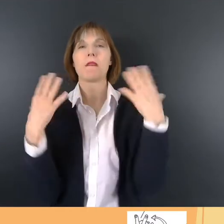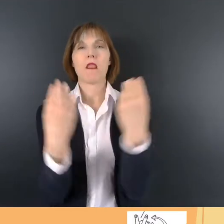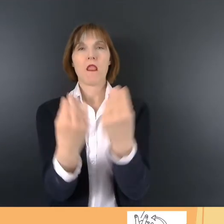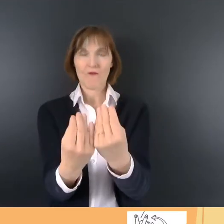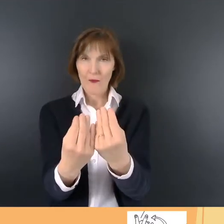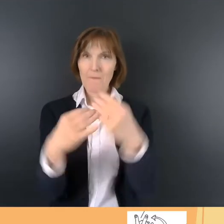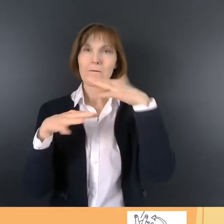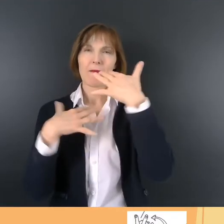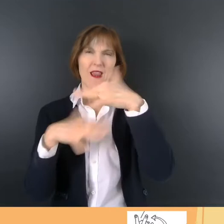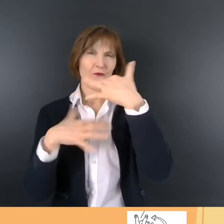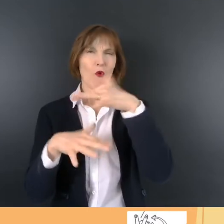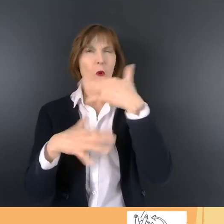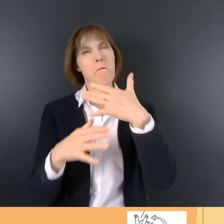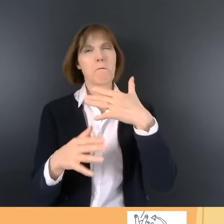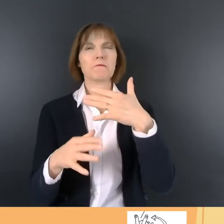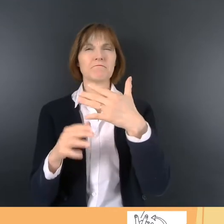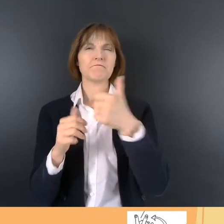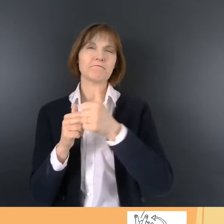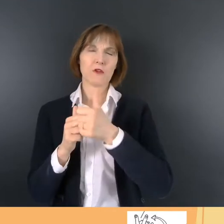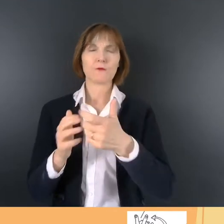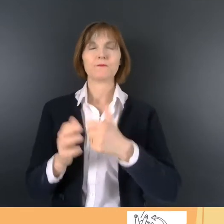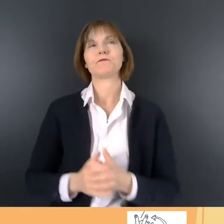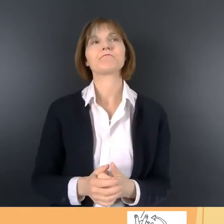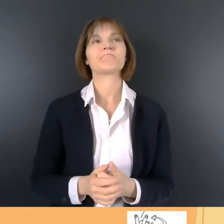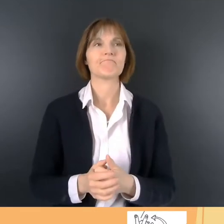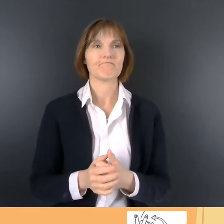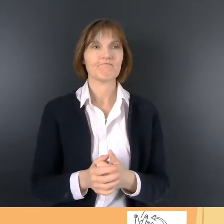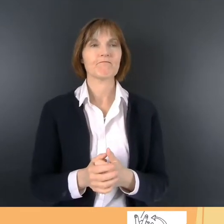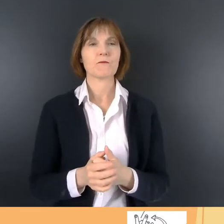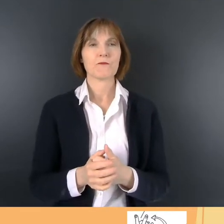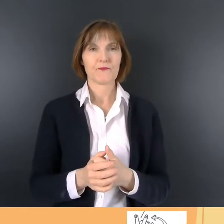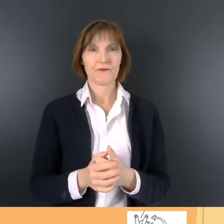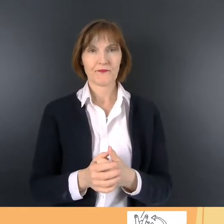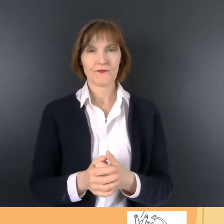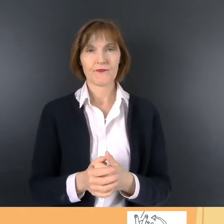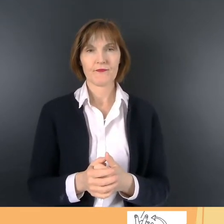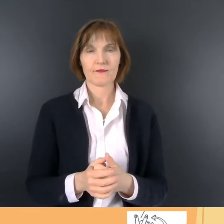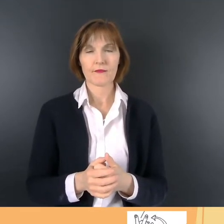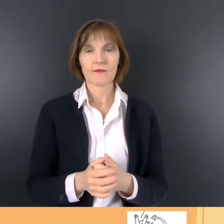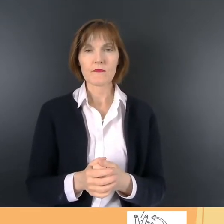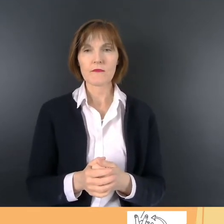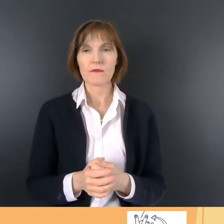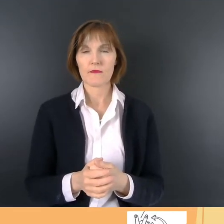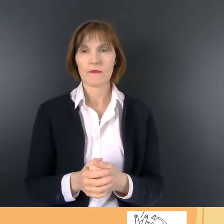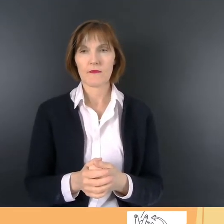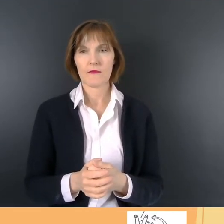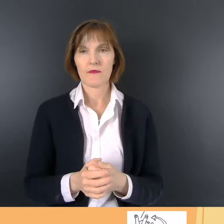en ligne. Donnez-moi quelques secondes, que je fasse ça comme il faut.